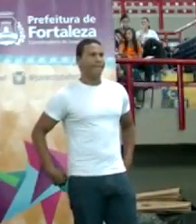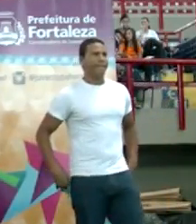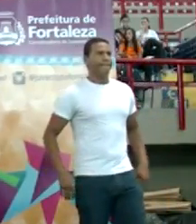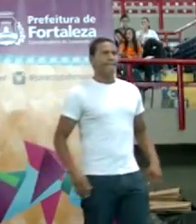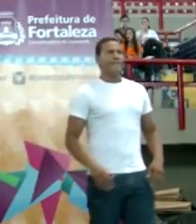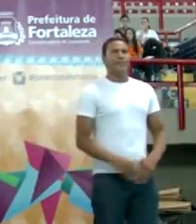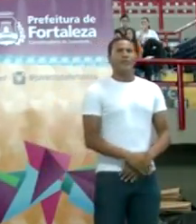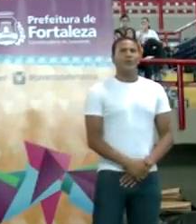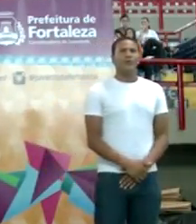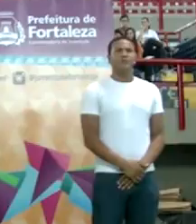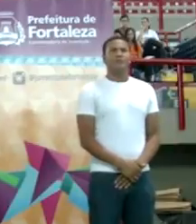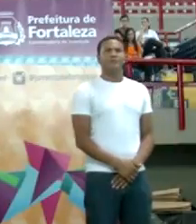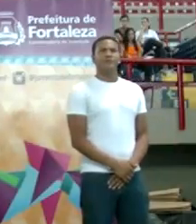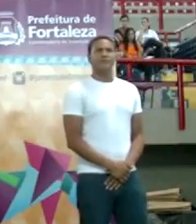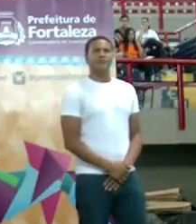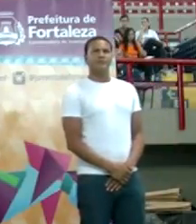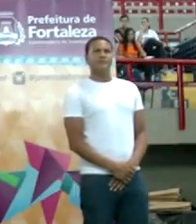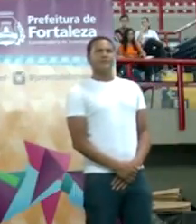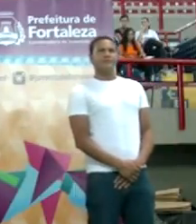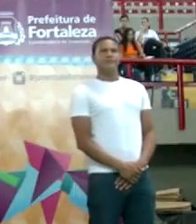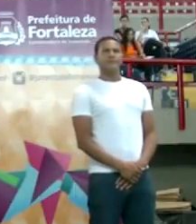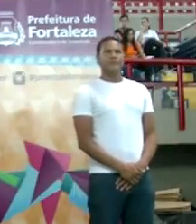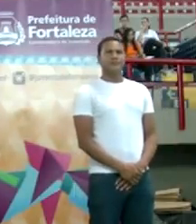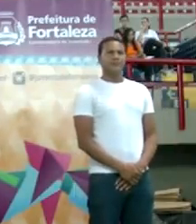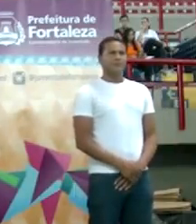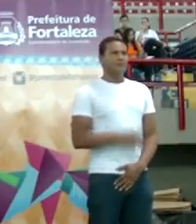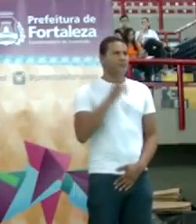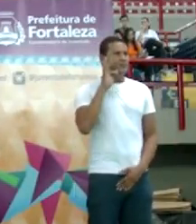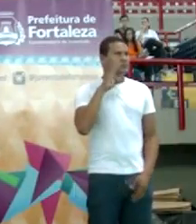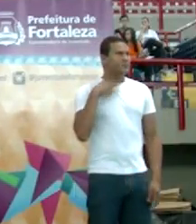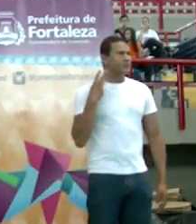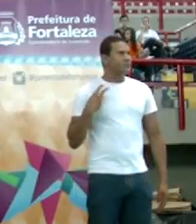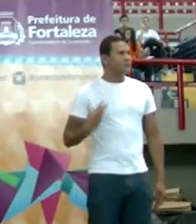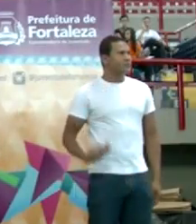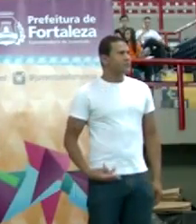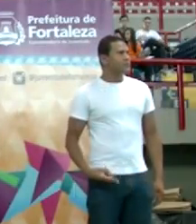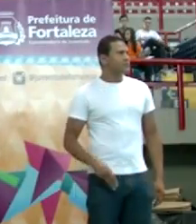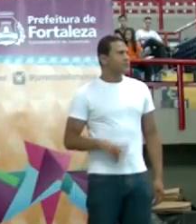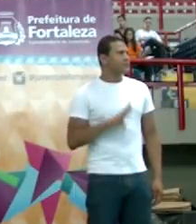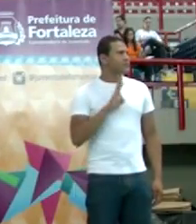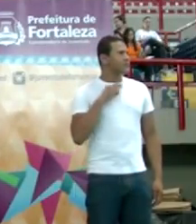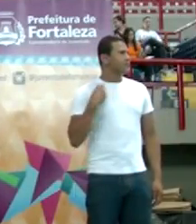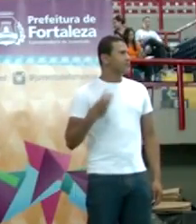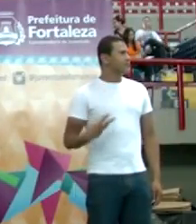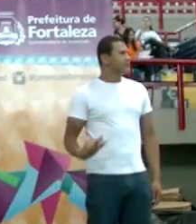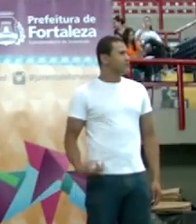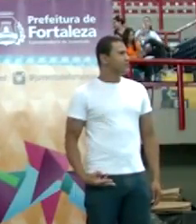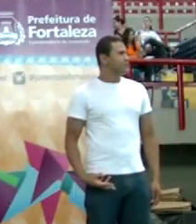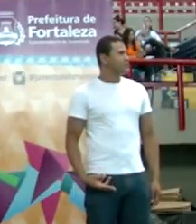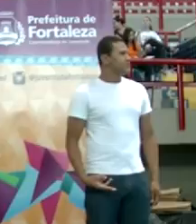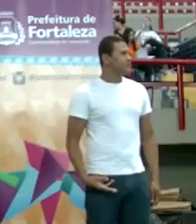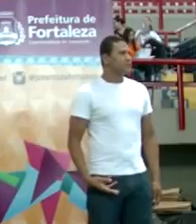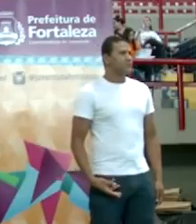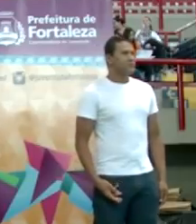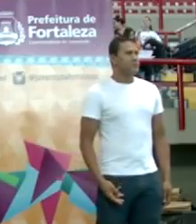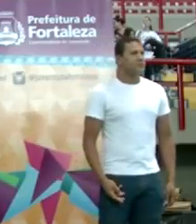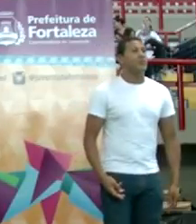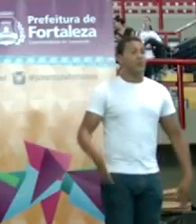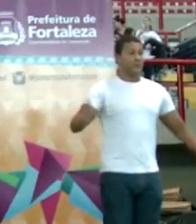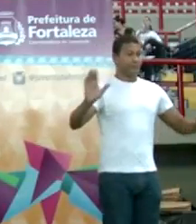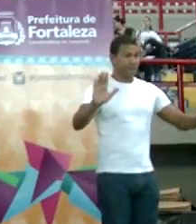Ah, beleza. Pediram aqui para eu me apresentar de forma mais formal, não é isso? Eu